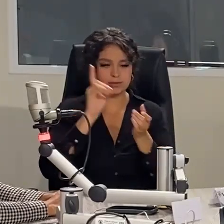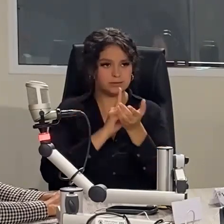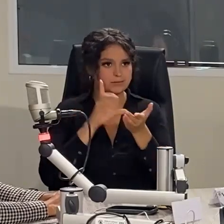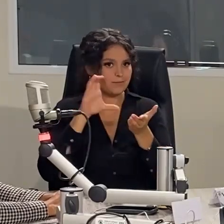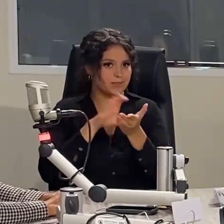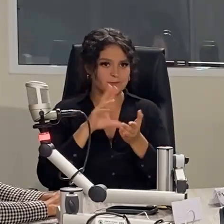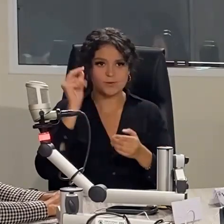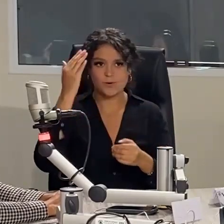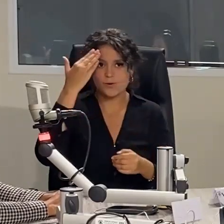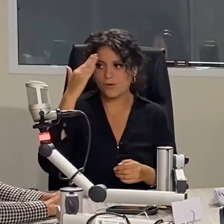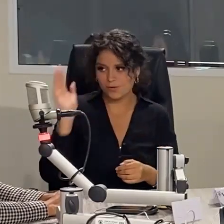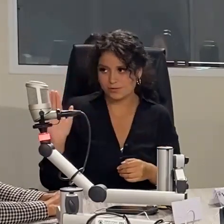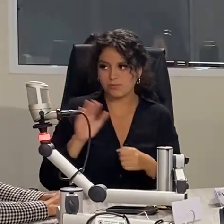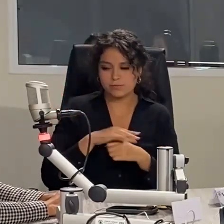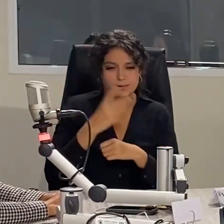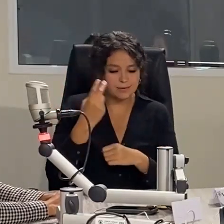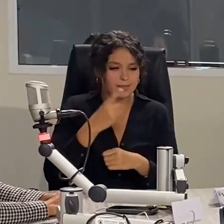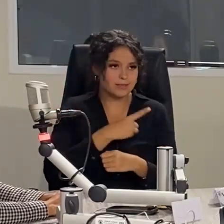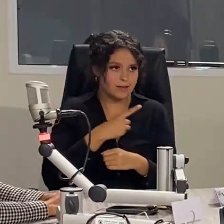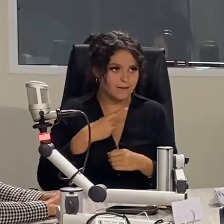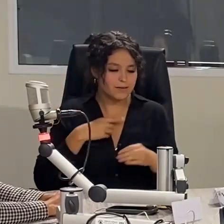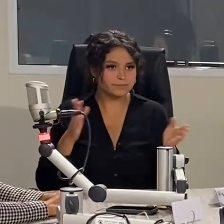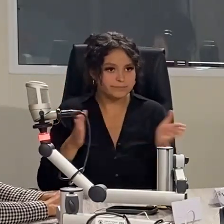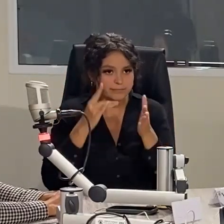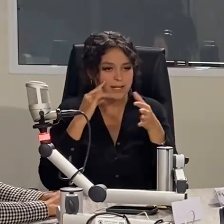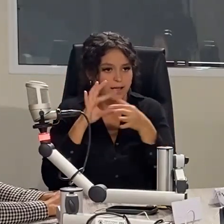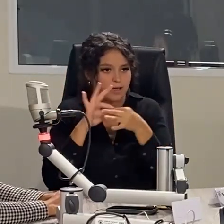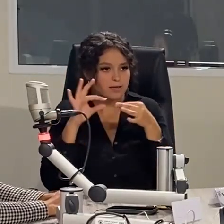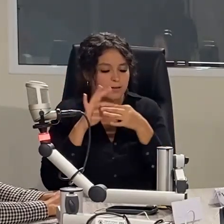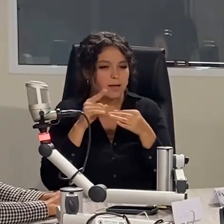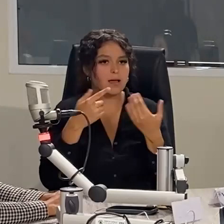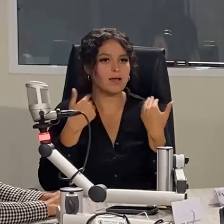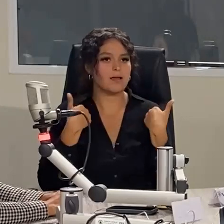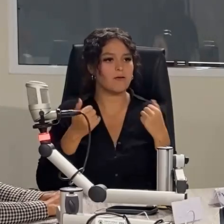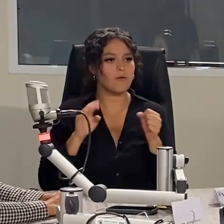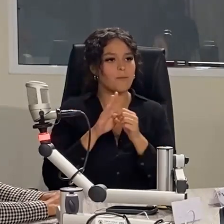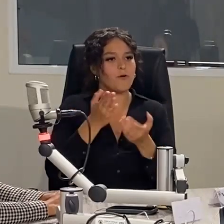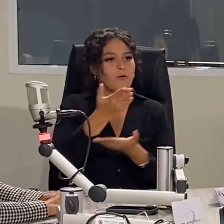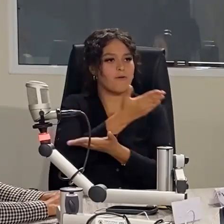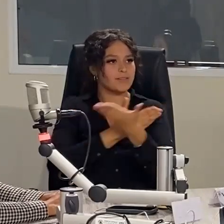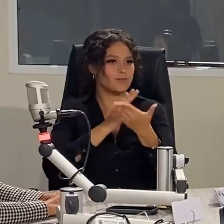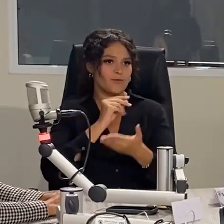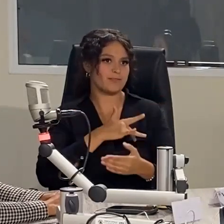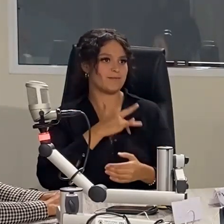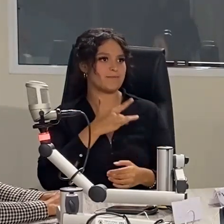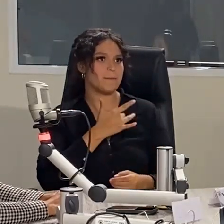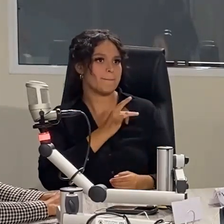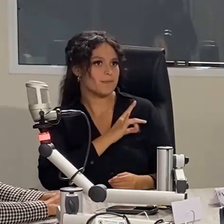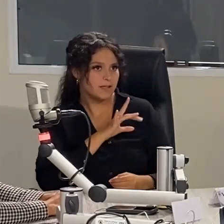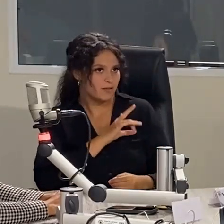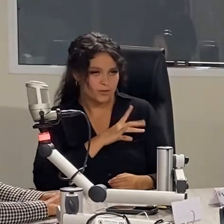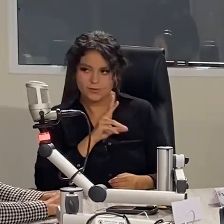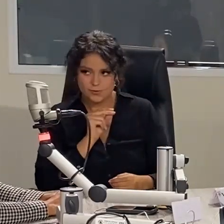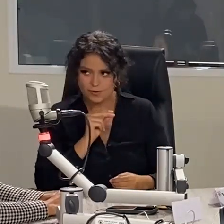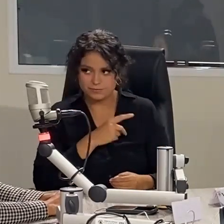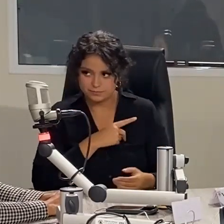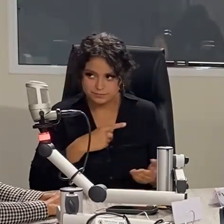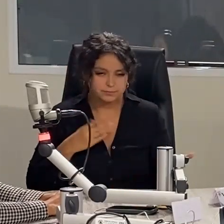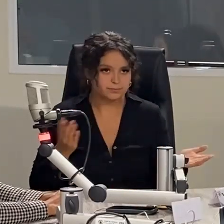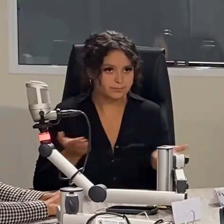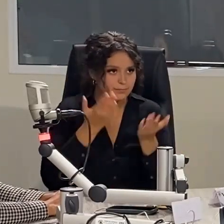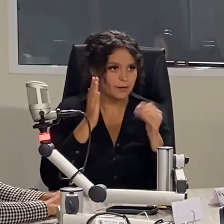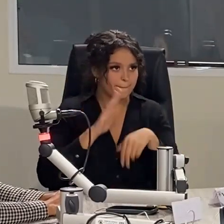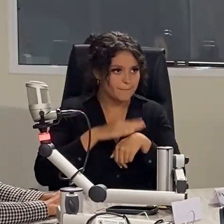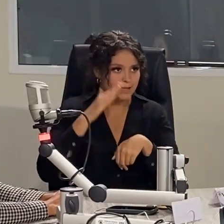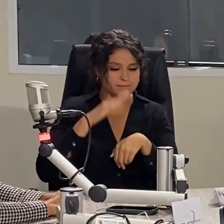discapacidad, qué es lo que hace, y hay mucho desconocimiento, entonces se necesita mucha